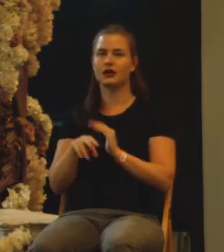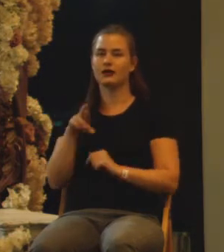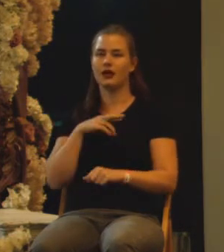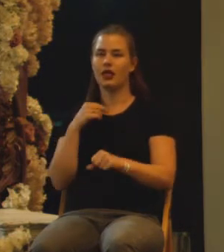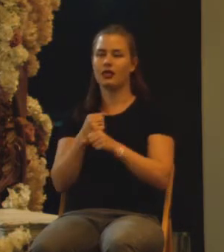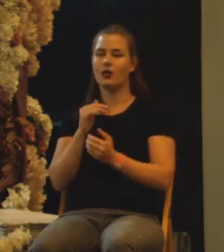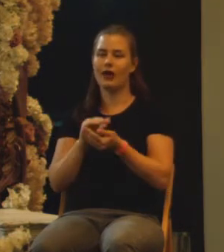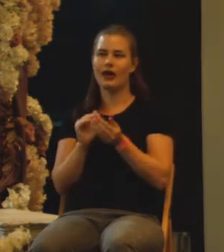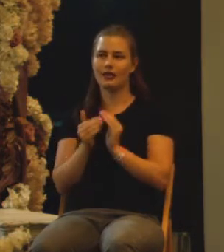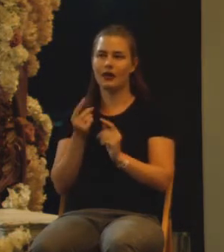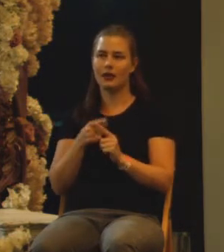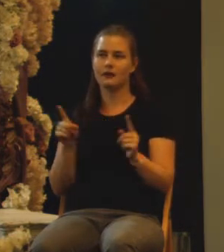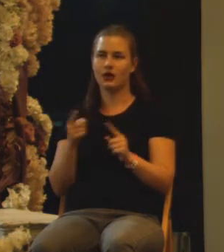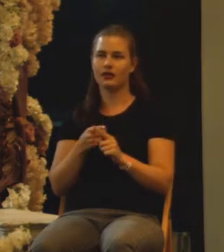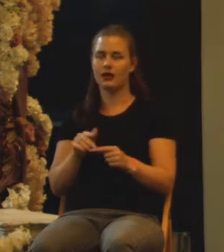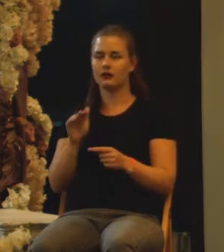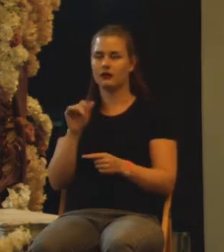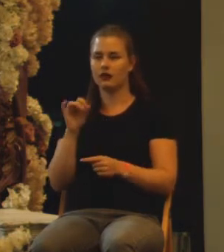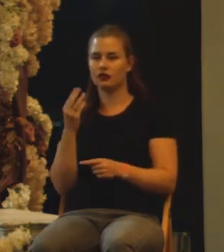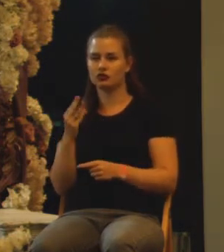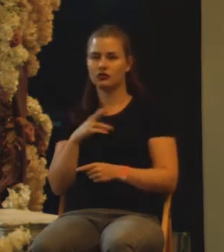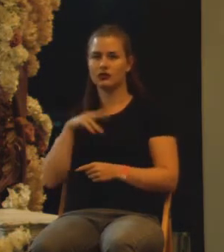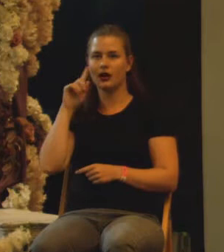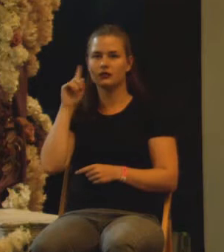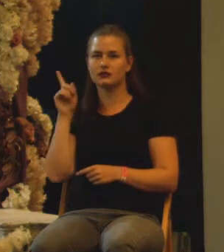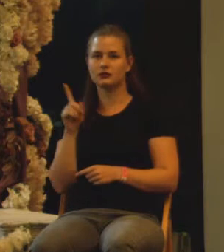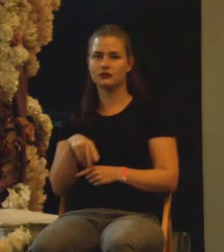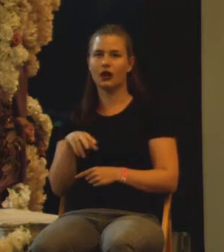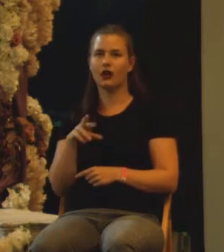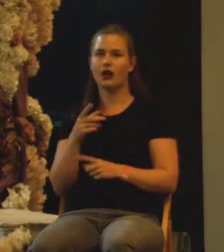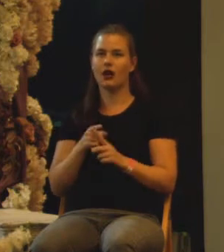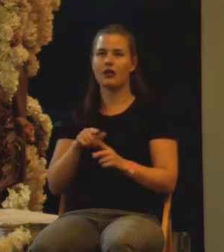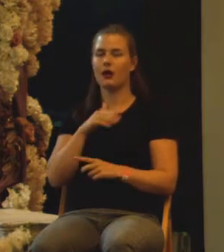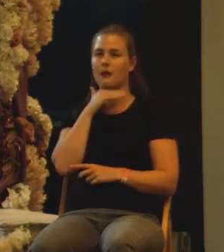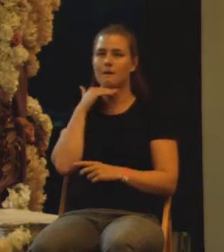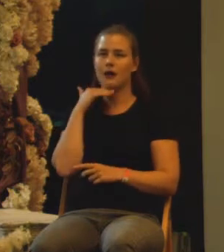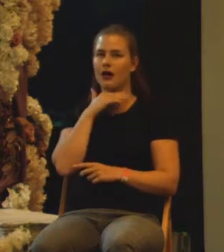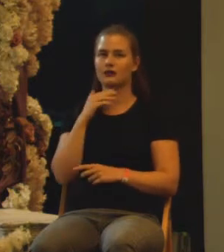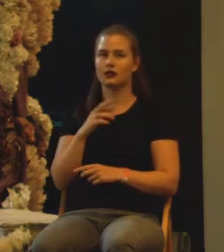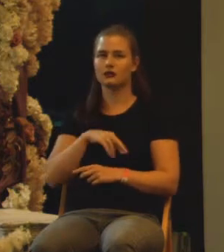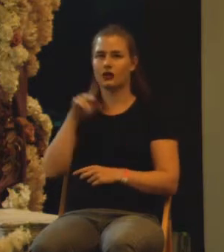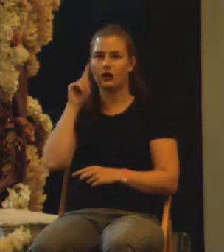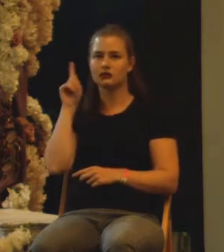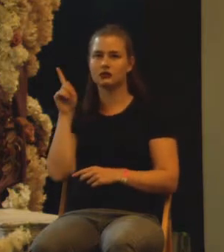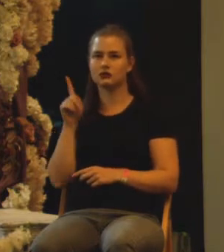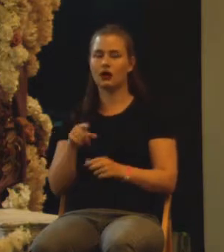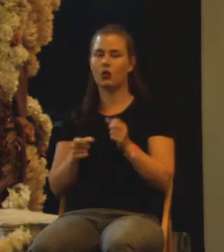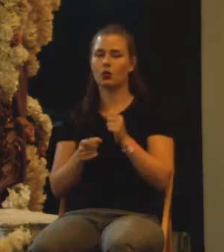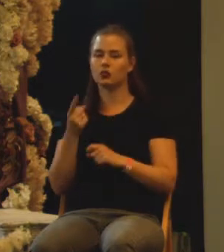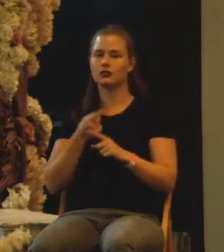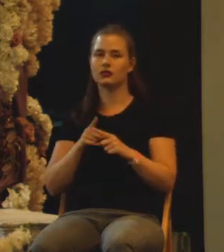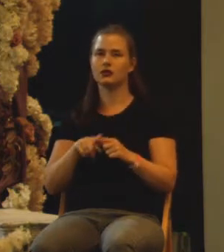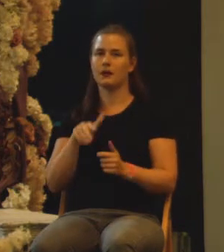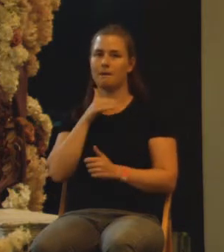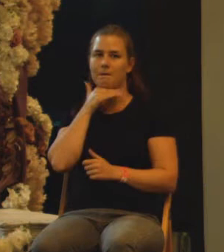делаю котлеты, потому что это фарш. Я знаю, это мясо. И я знаю, откуда это